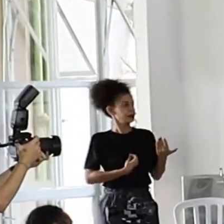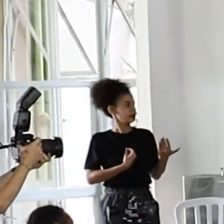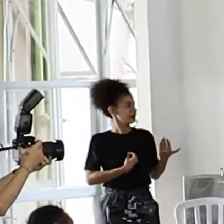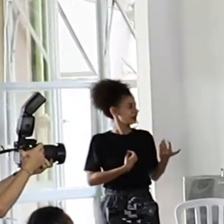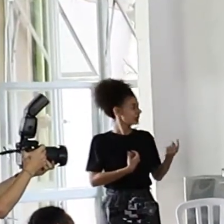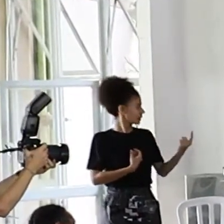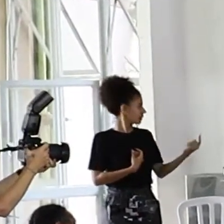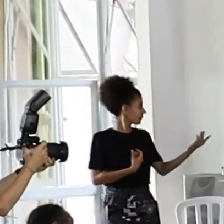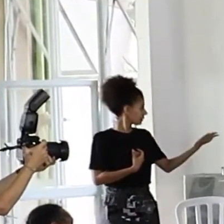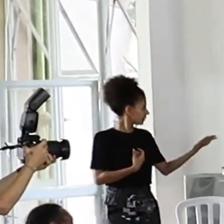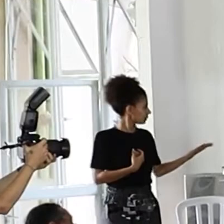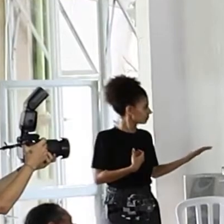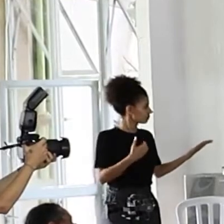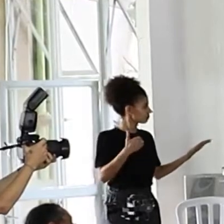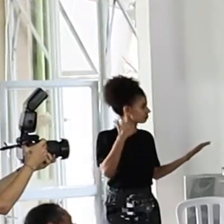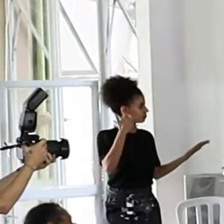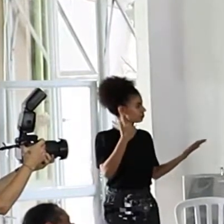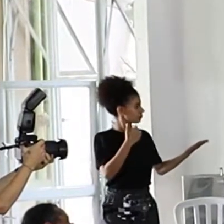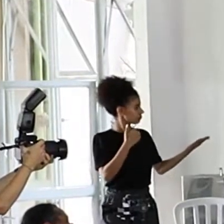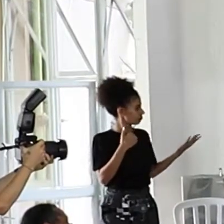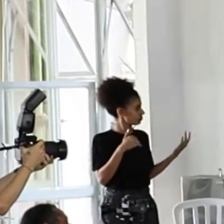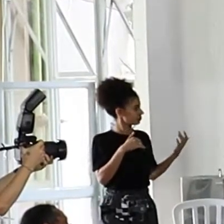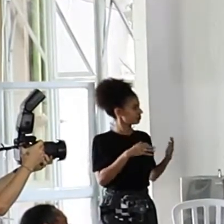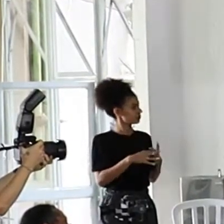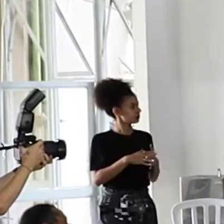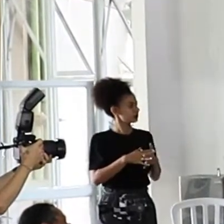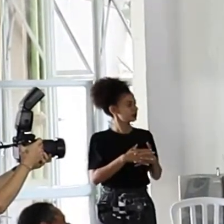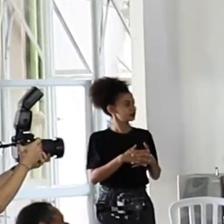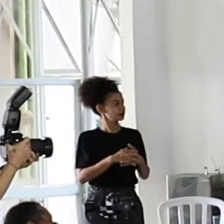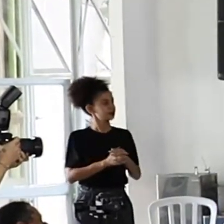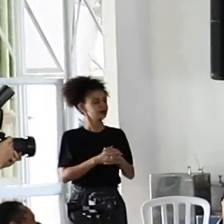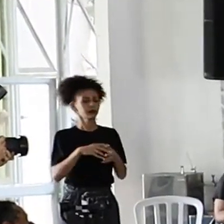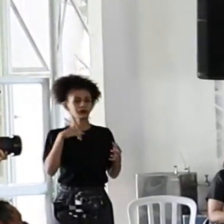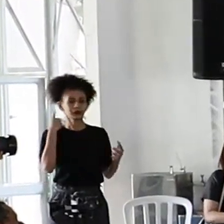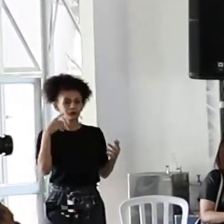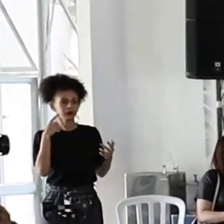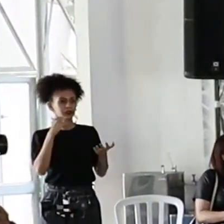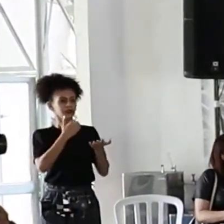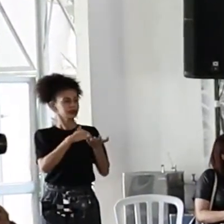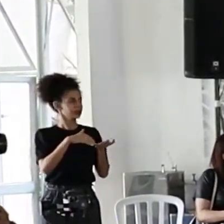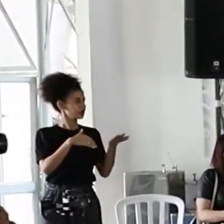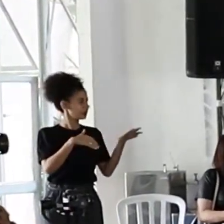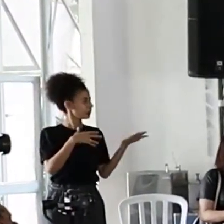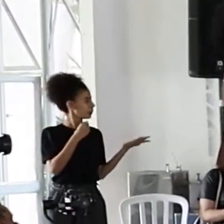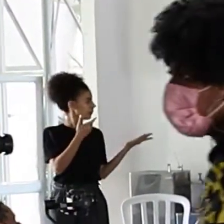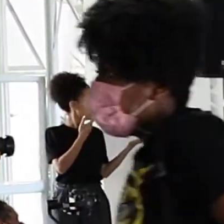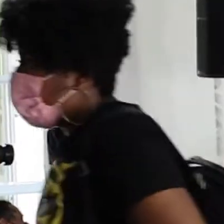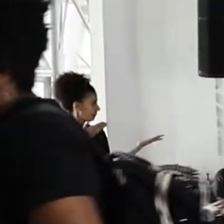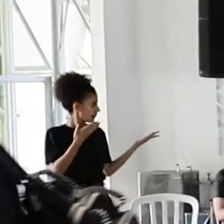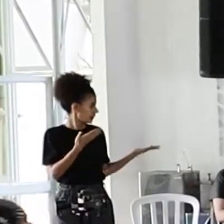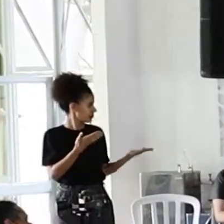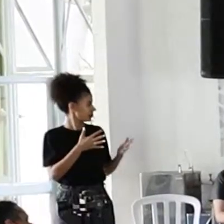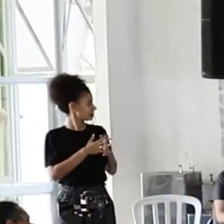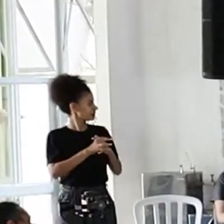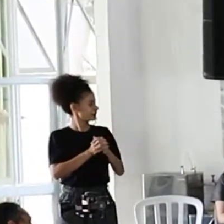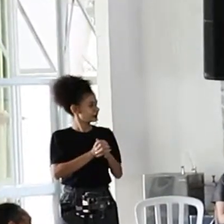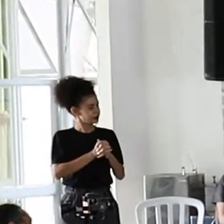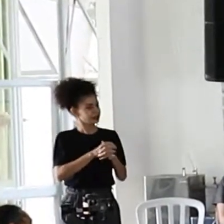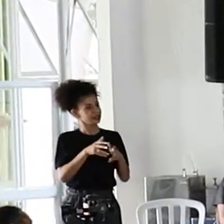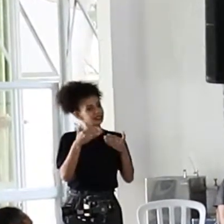cada uma pelas autoridades esse dispositivo né secretário Deputado pelo Brasil muito bem-vindo viu